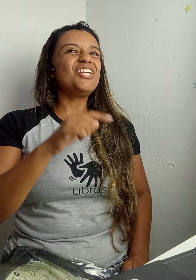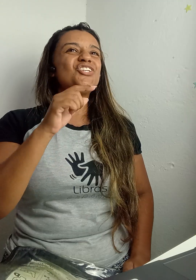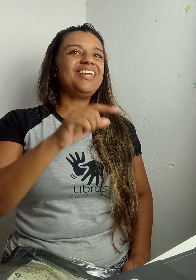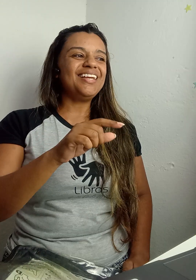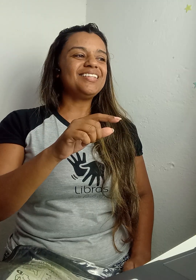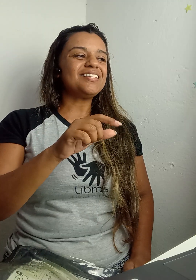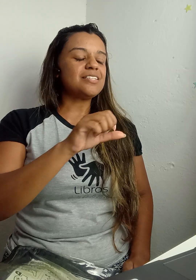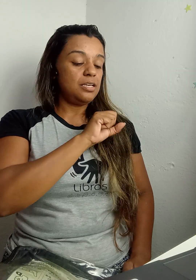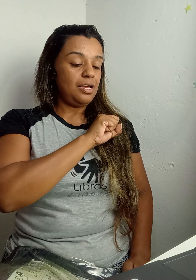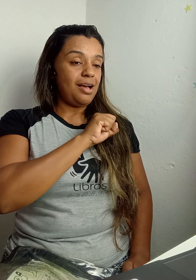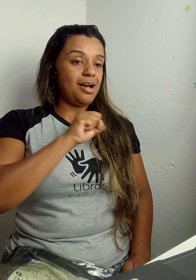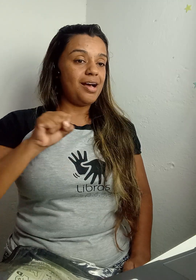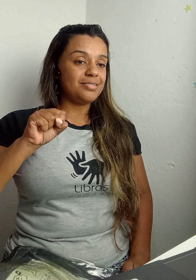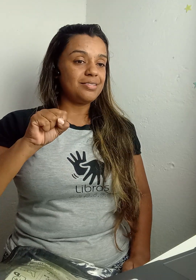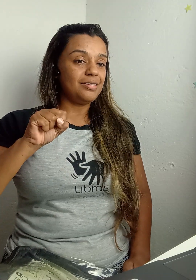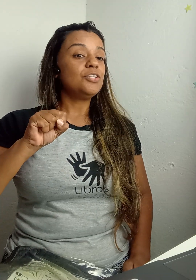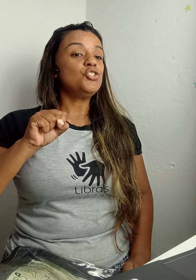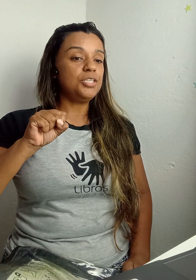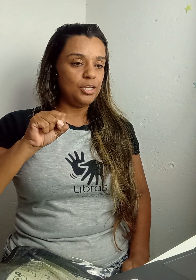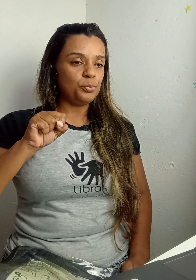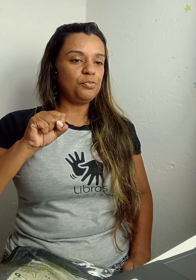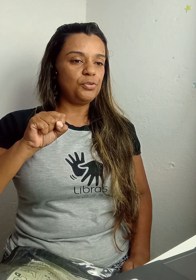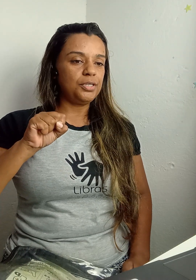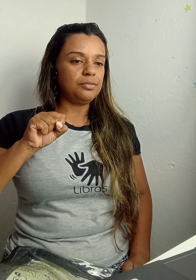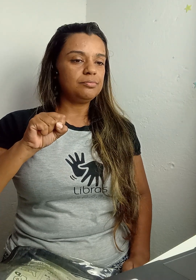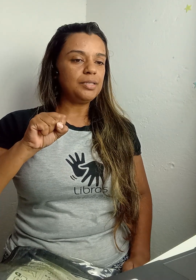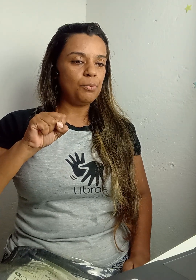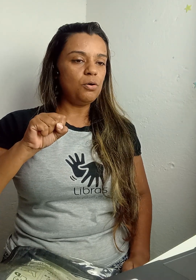repete letras, arrasta de dentro para fora, tá bom?